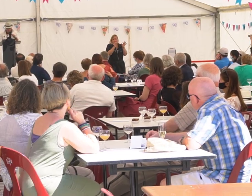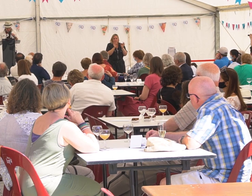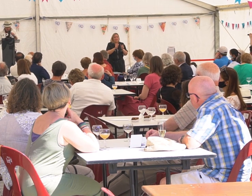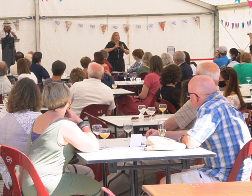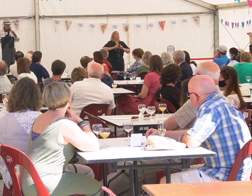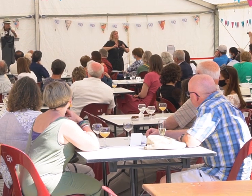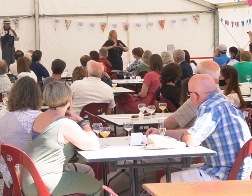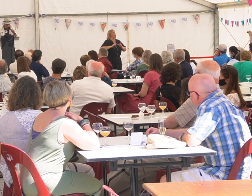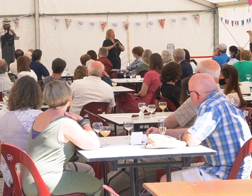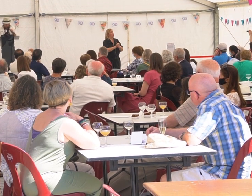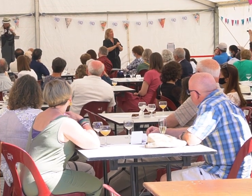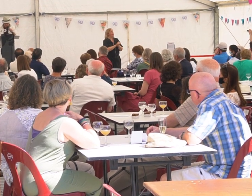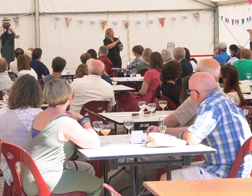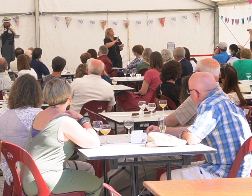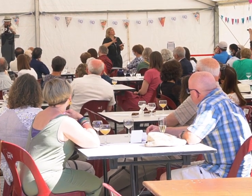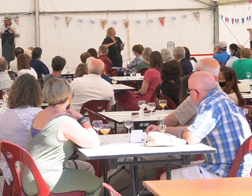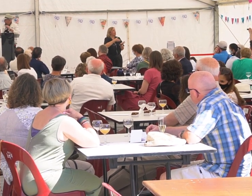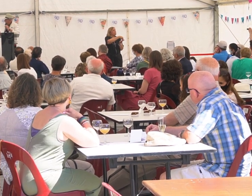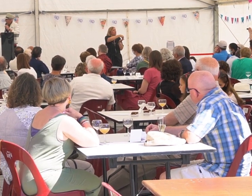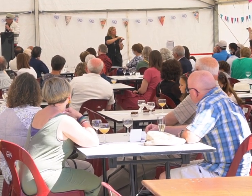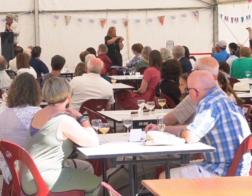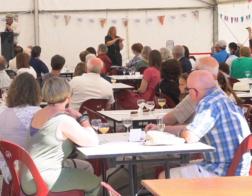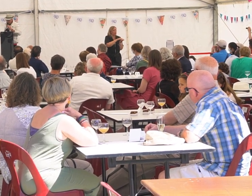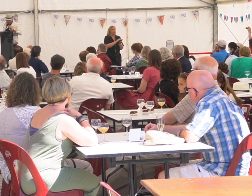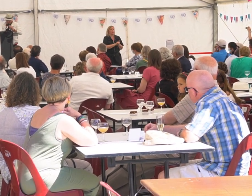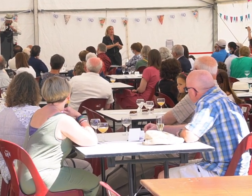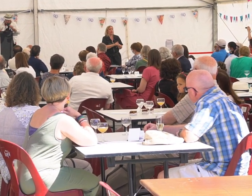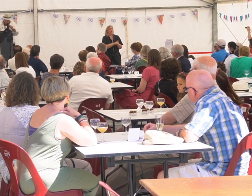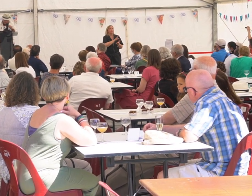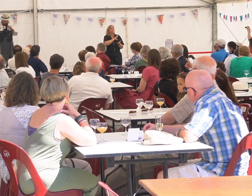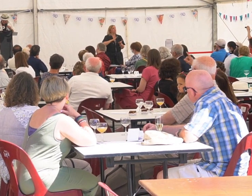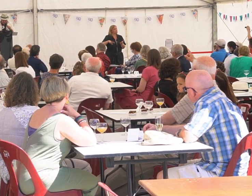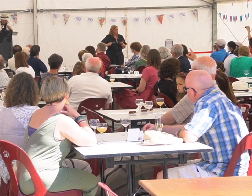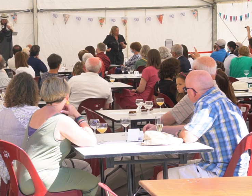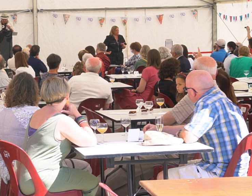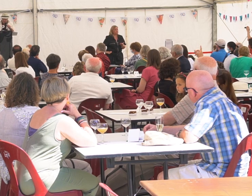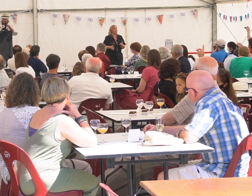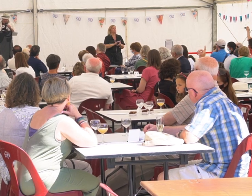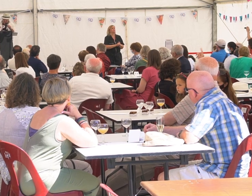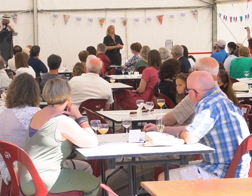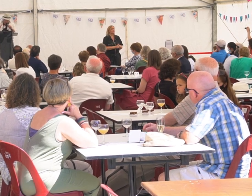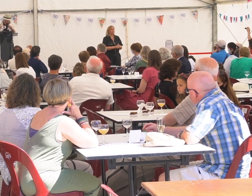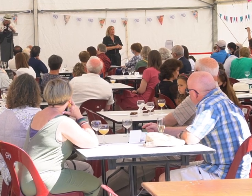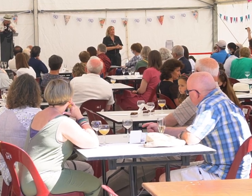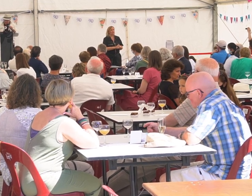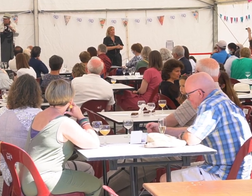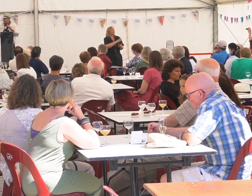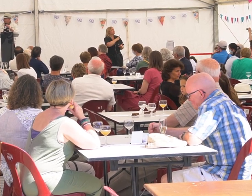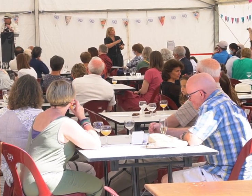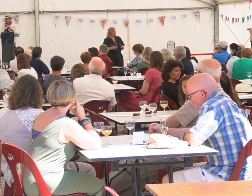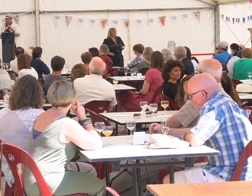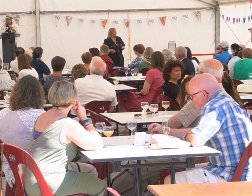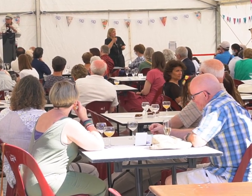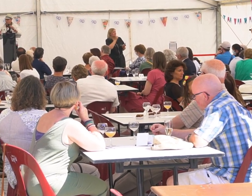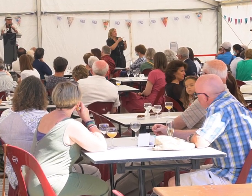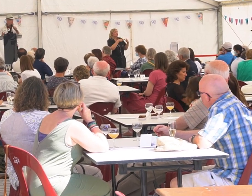Malière, Madame Casterman, Madame Brigitte Hubert, bourgmestre, la directrice du